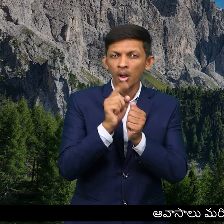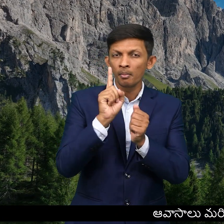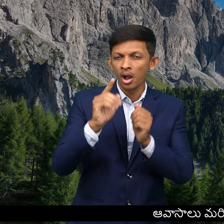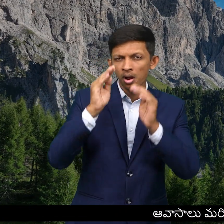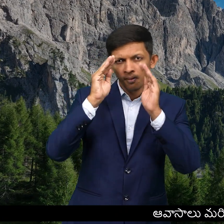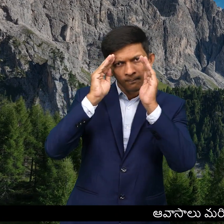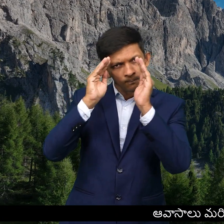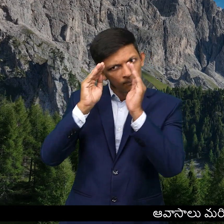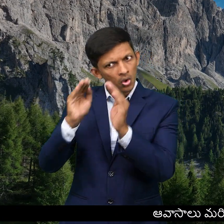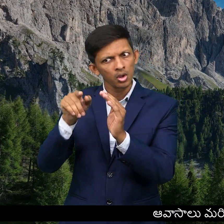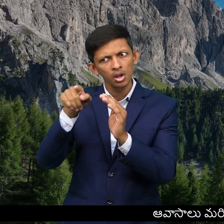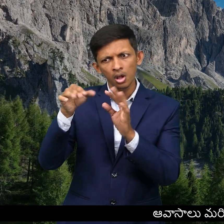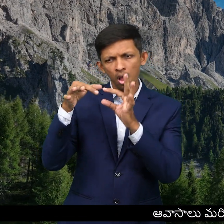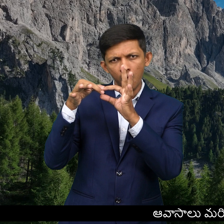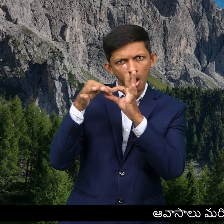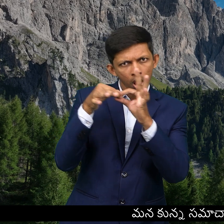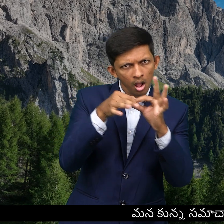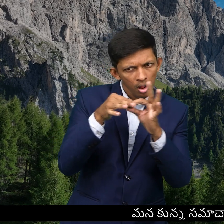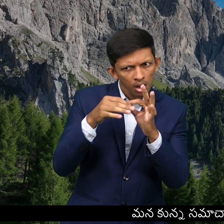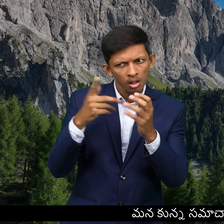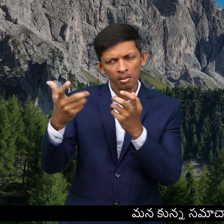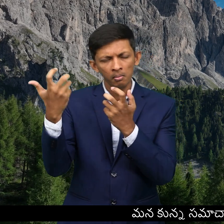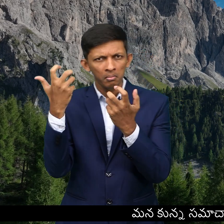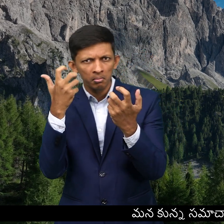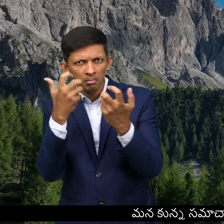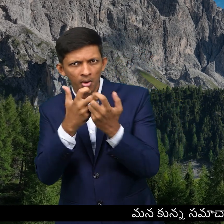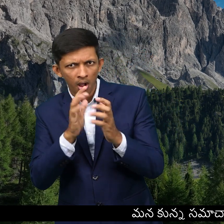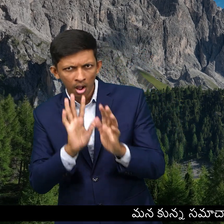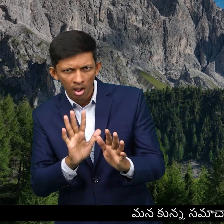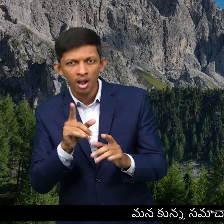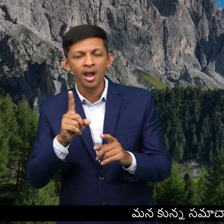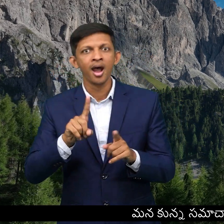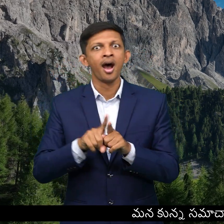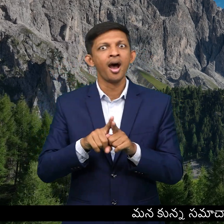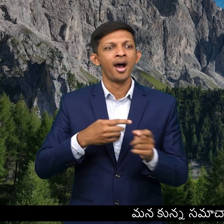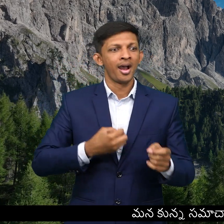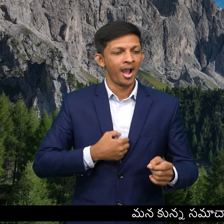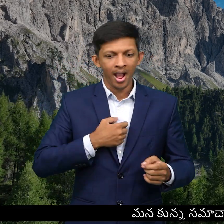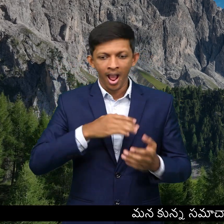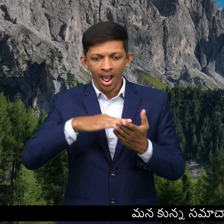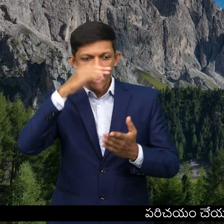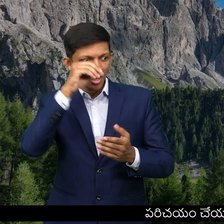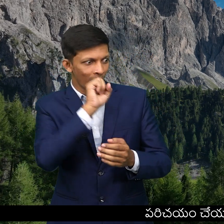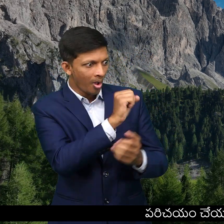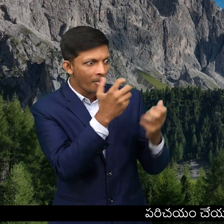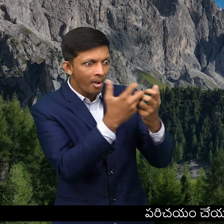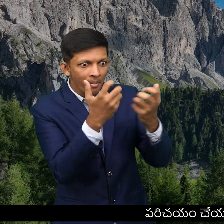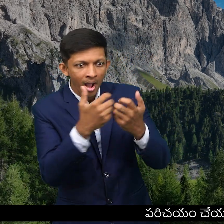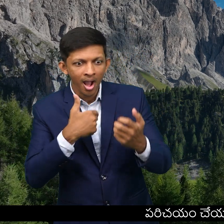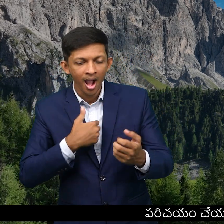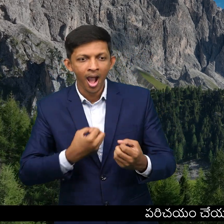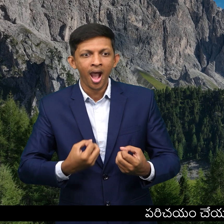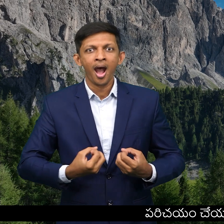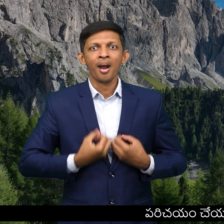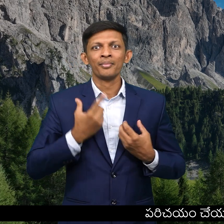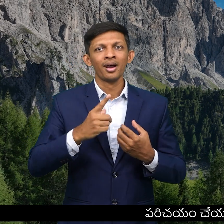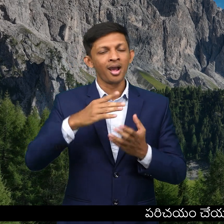ఆవాసాలు మరియు అనుకూలనాలపై మనకున్న సమాచారంతో నేను కొత్త అంశాన్ని పరిచయం